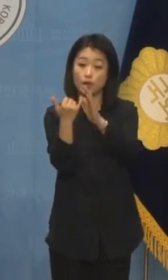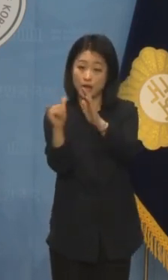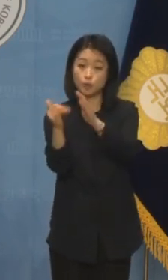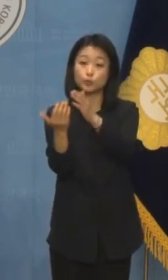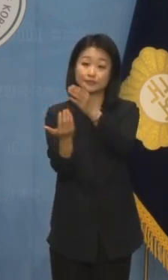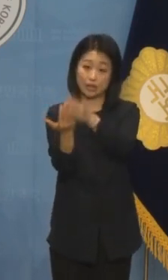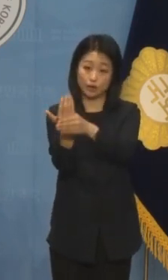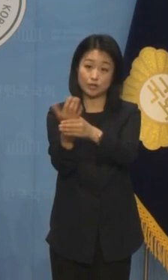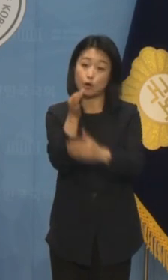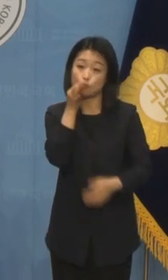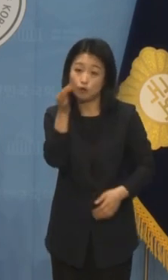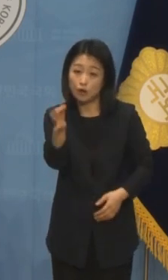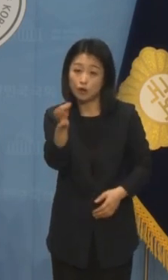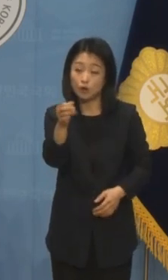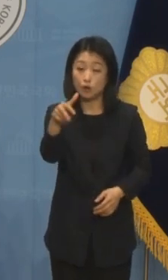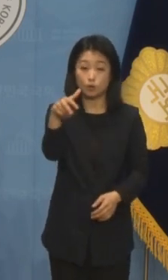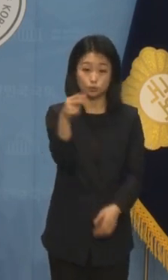있습니다.